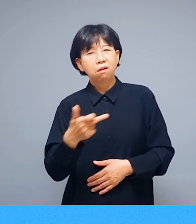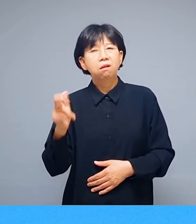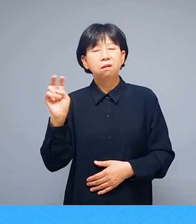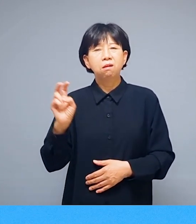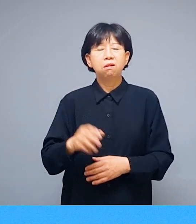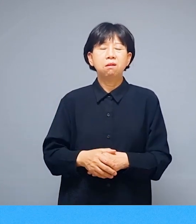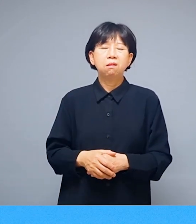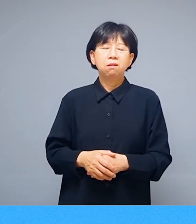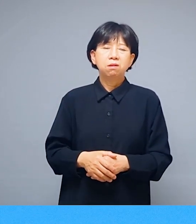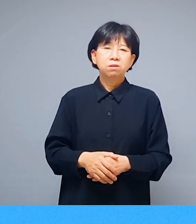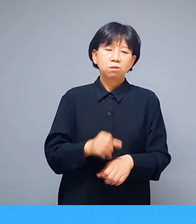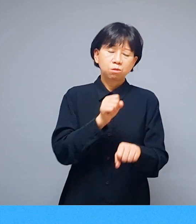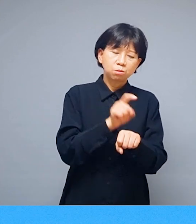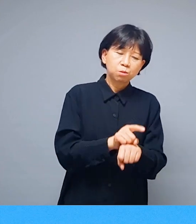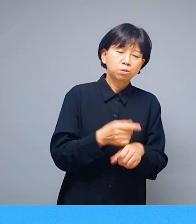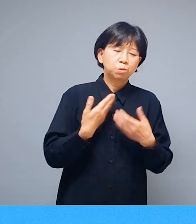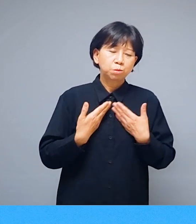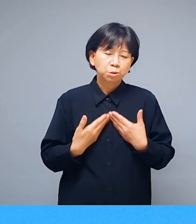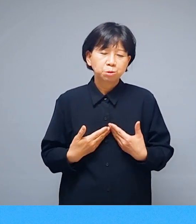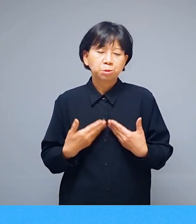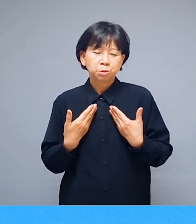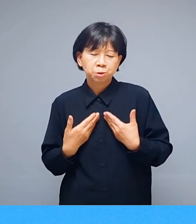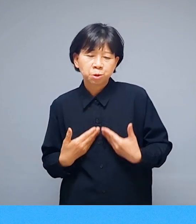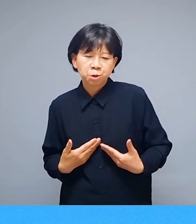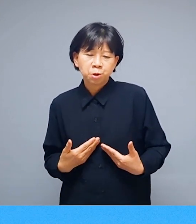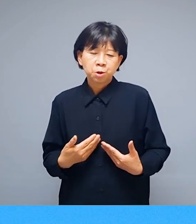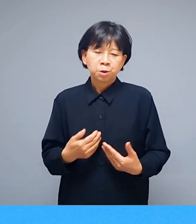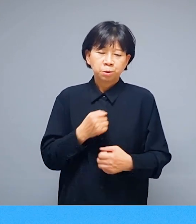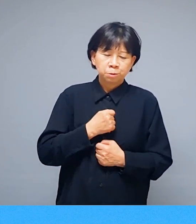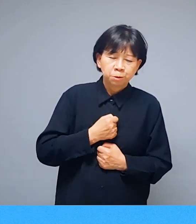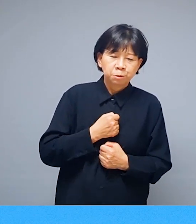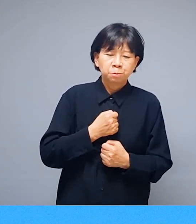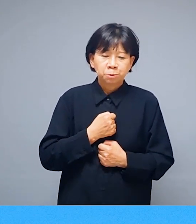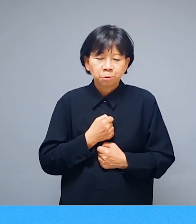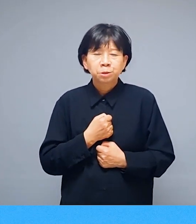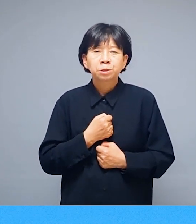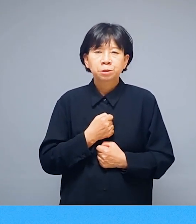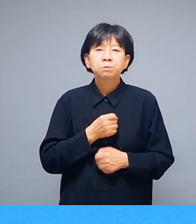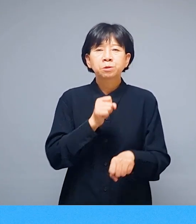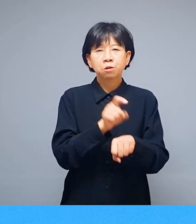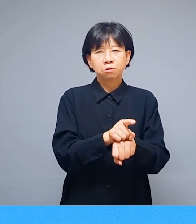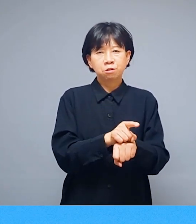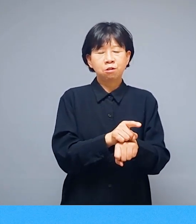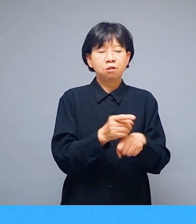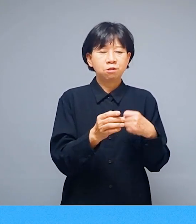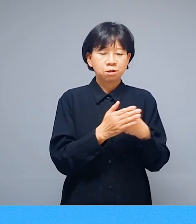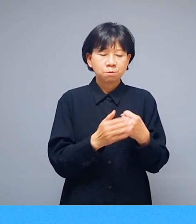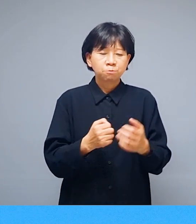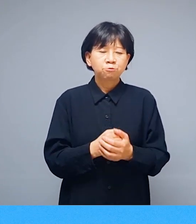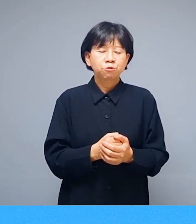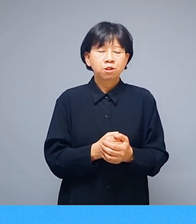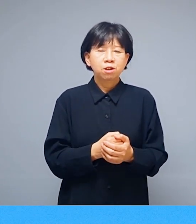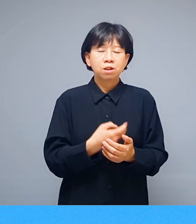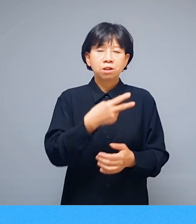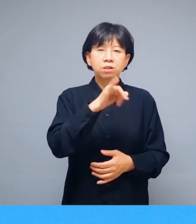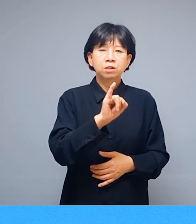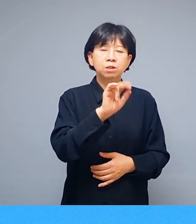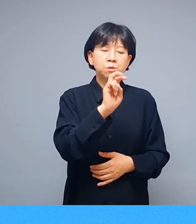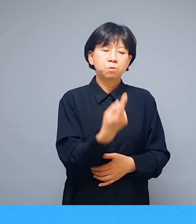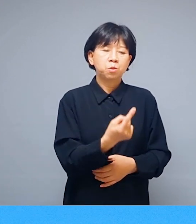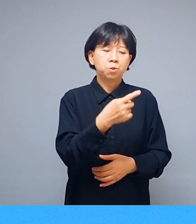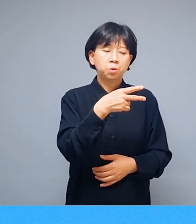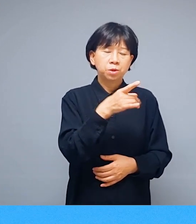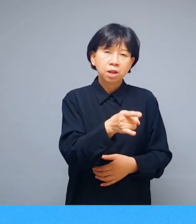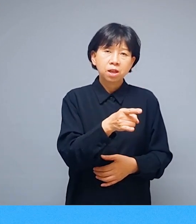그리고 성격 자체가 아주 조심스럽고 내성적인 성격입니다. 그러니 디모데가 쉽게 여러 가지